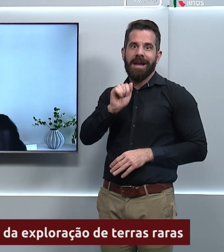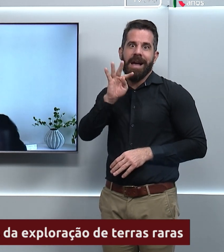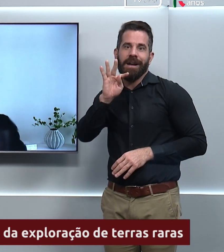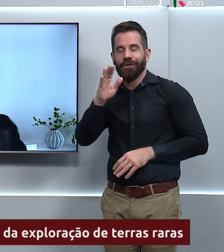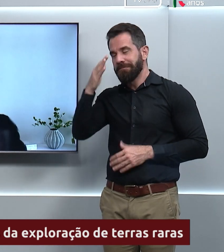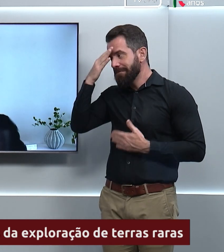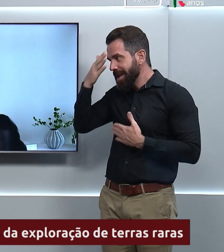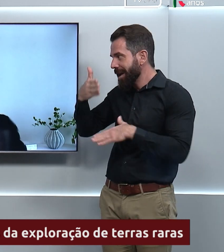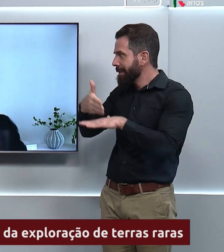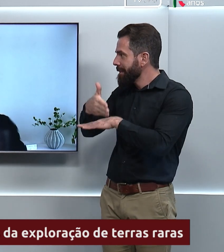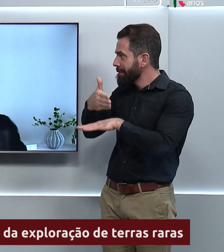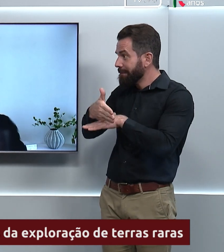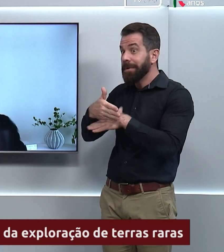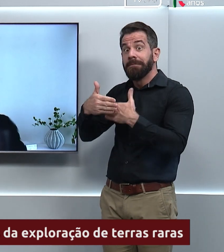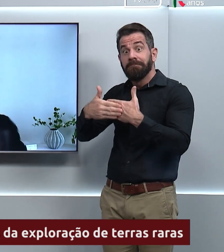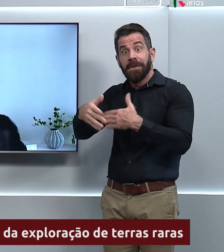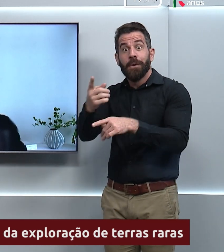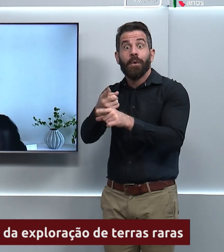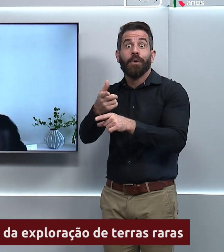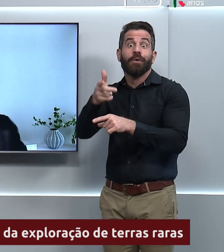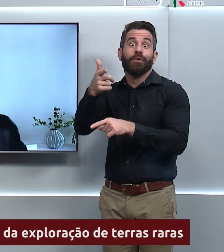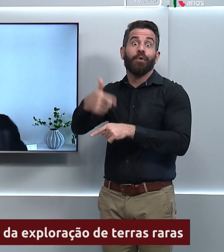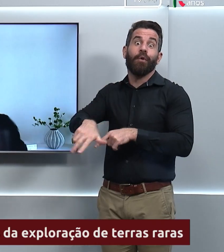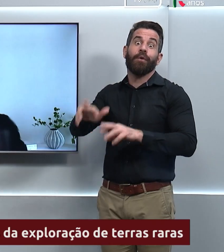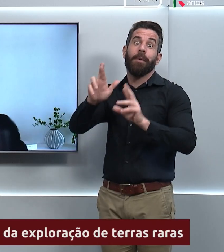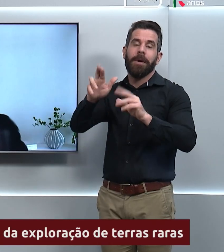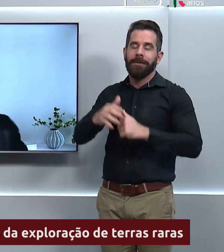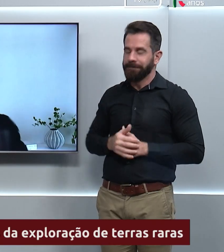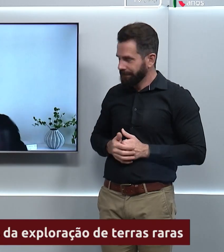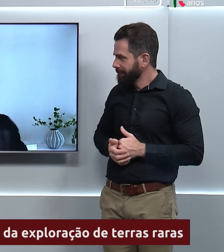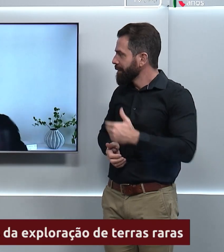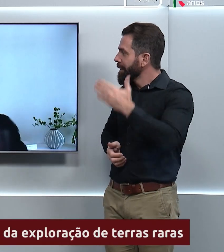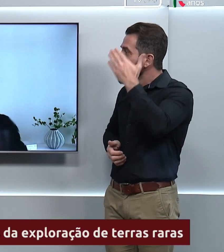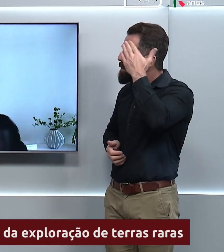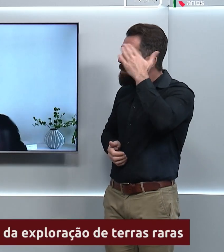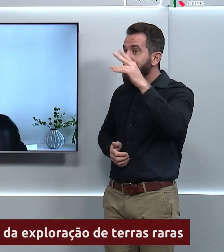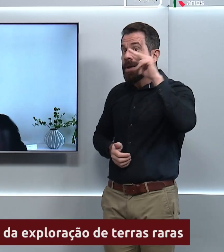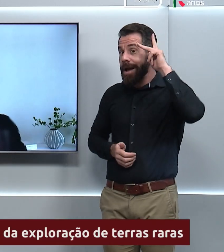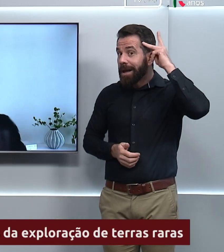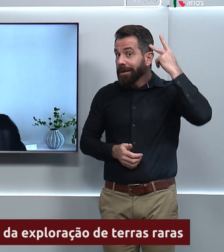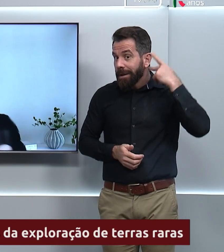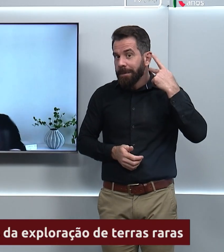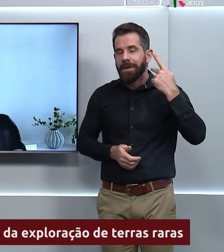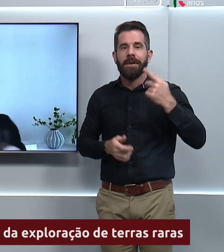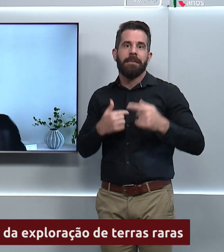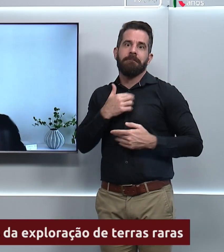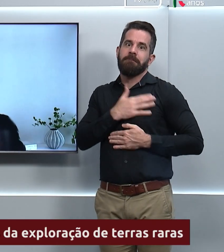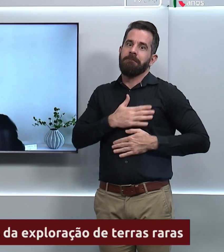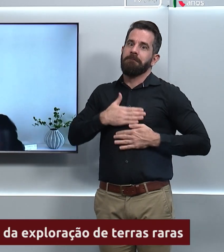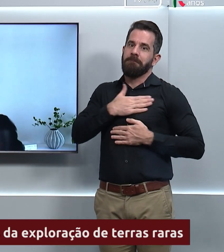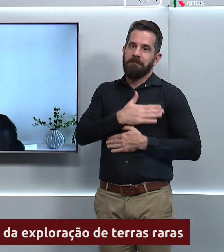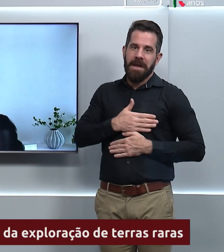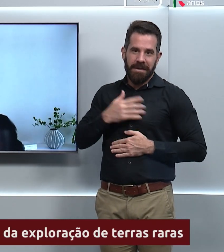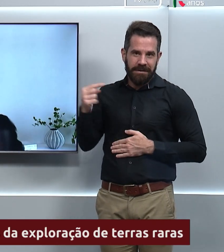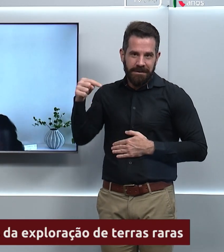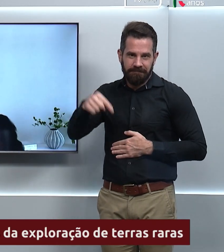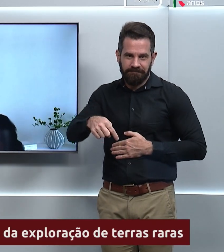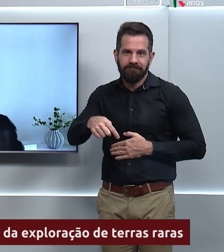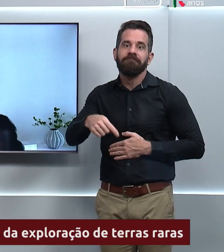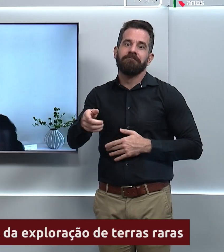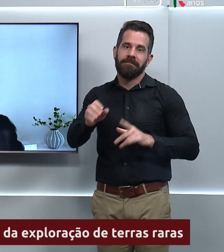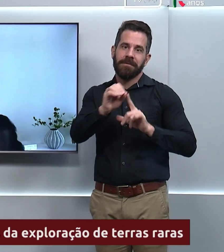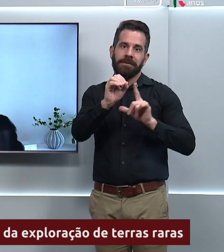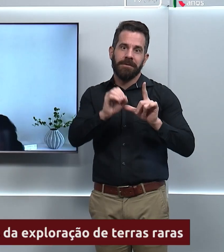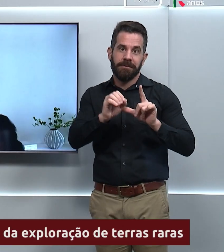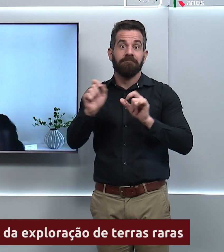sempre ao Conexões e uma boa tarde para o senhor. Muito obrigado, Camila, pelo convite. É sempre um prazer estar podendo falar com os telespectadores da